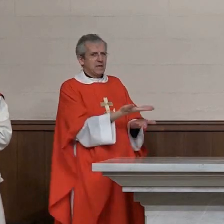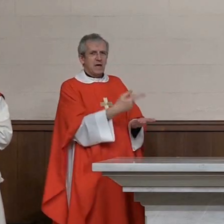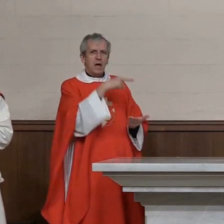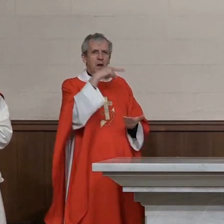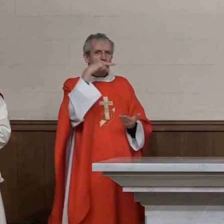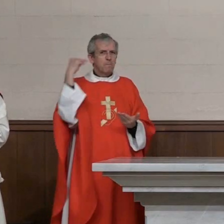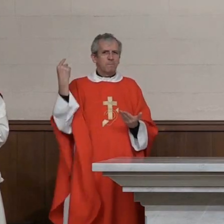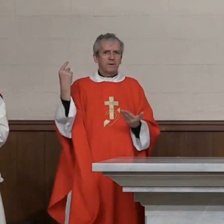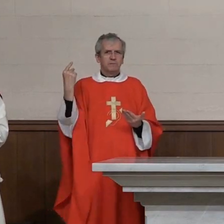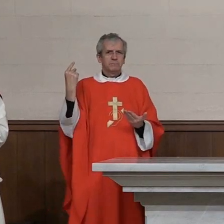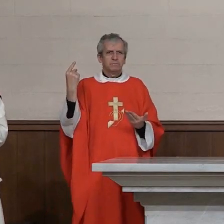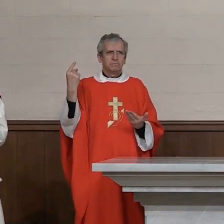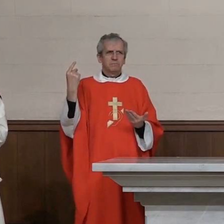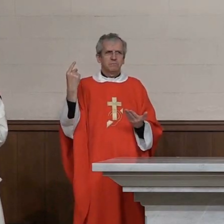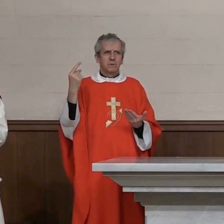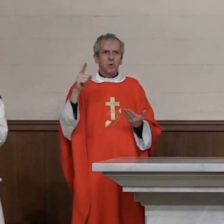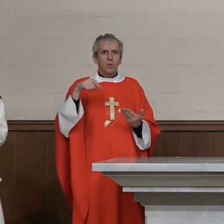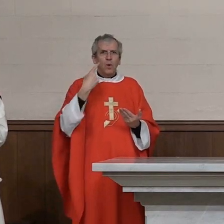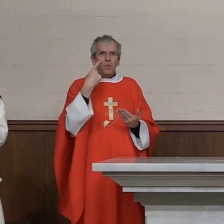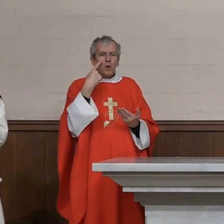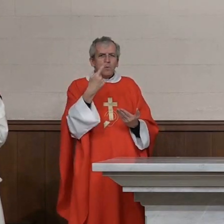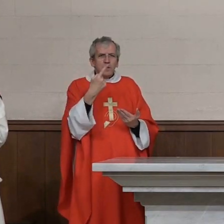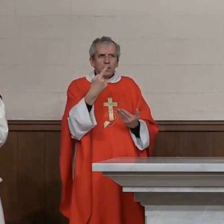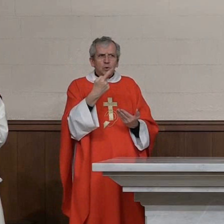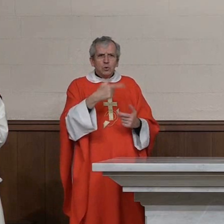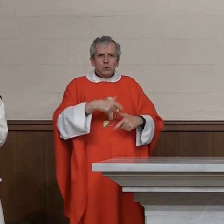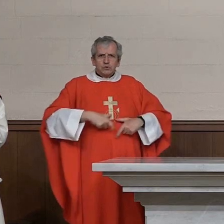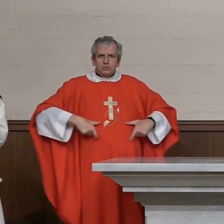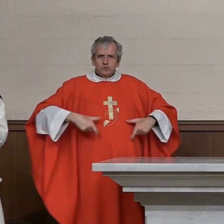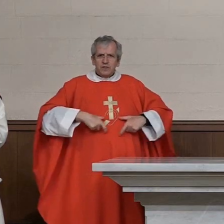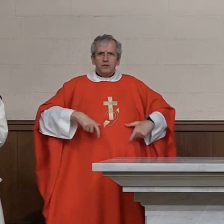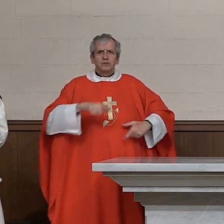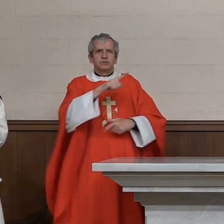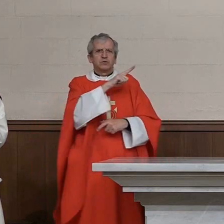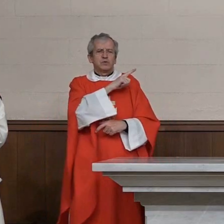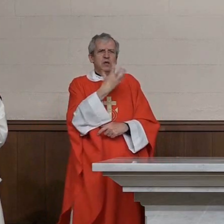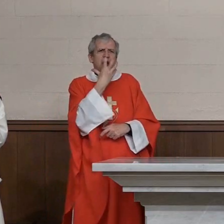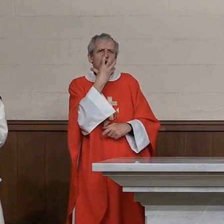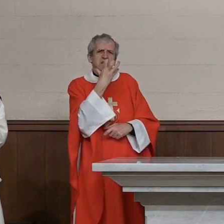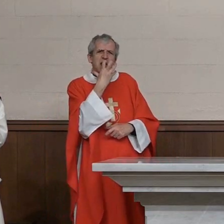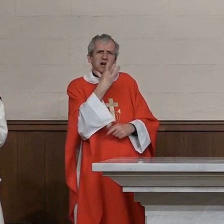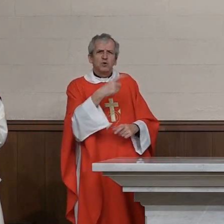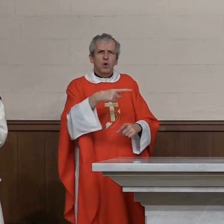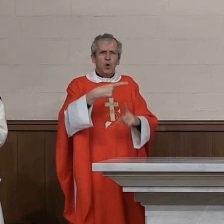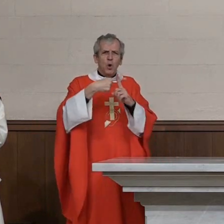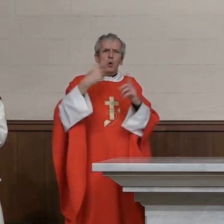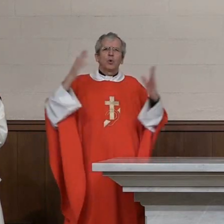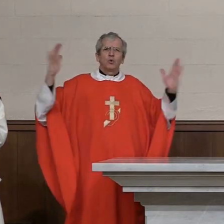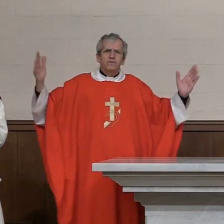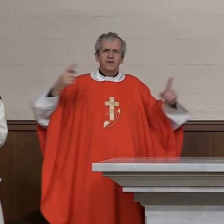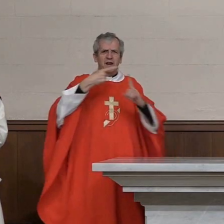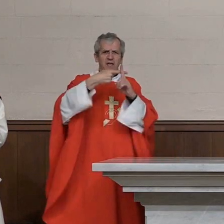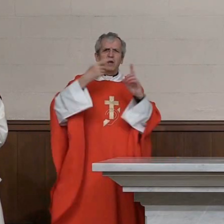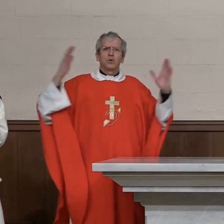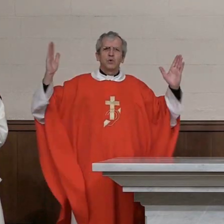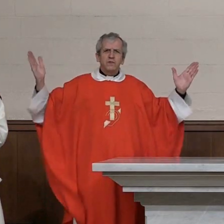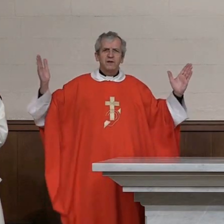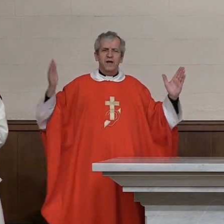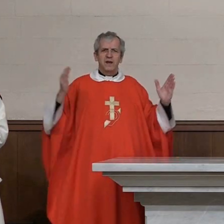hombre. Cuando lo vieron los sumos sacerdotes y los guardias, gritaron: Crucifícalo,